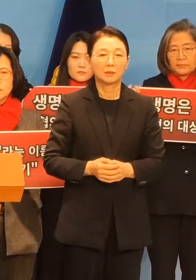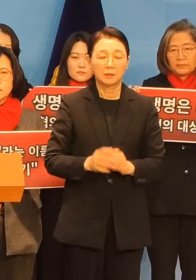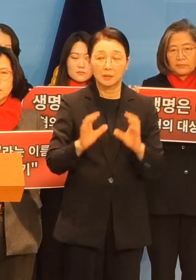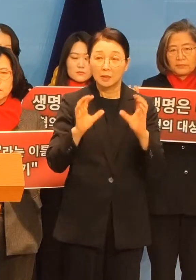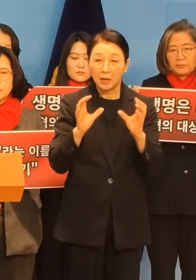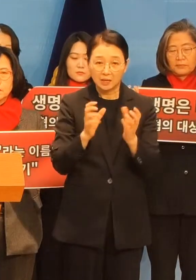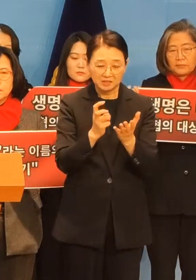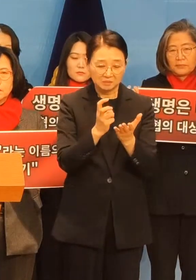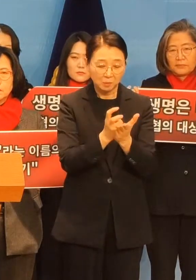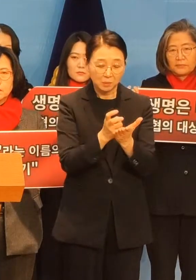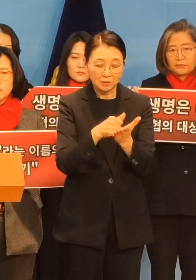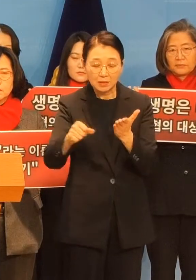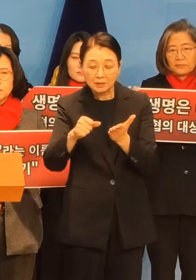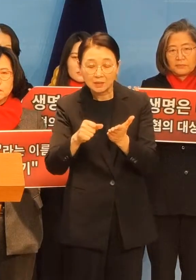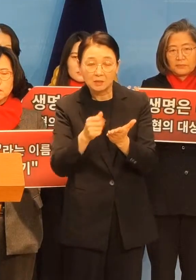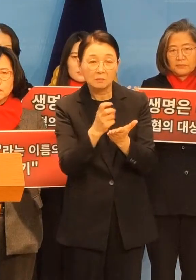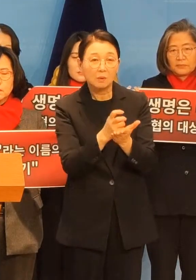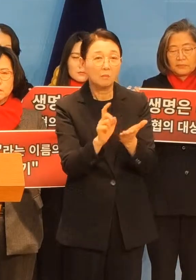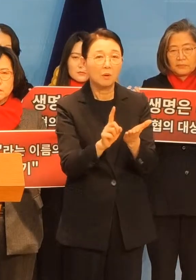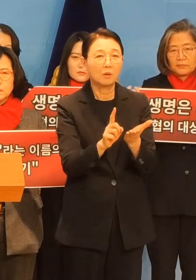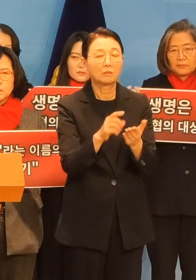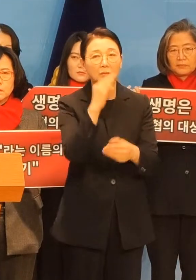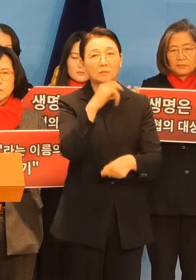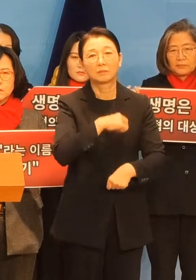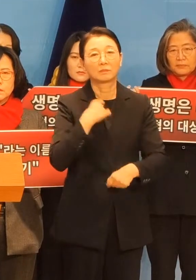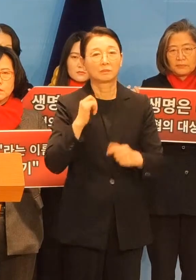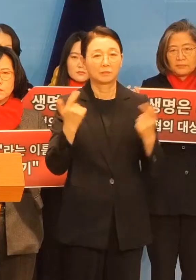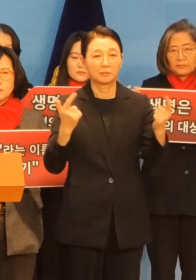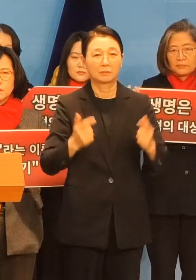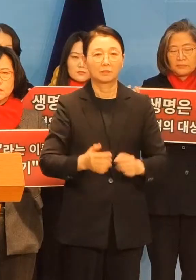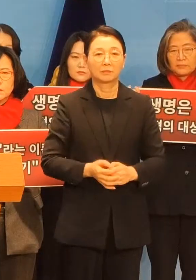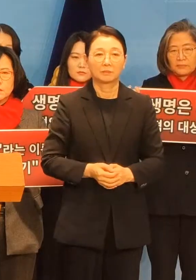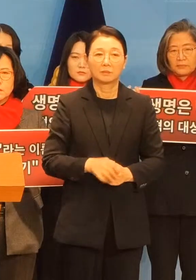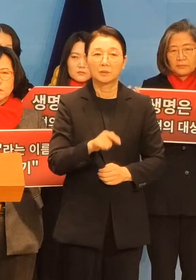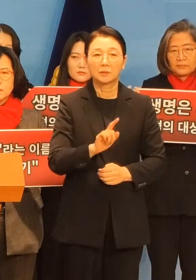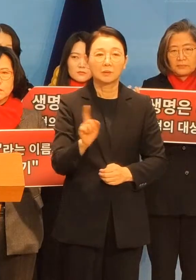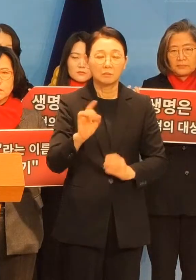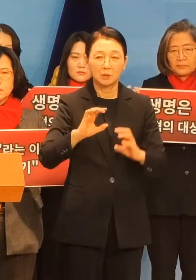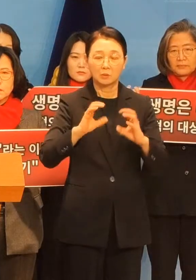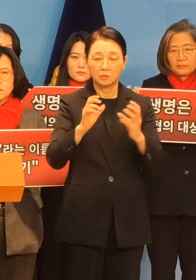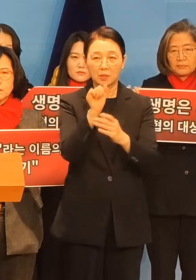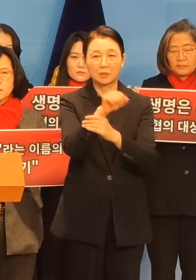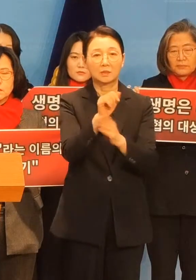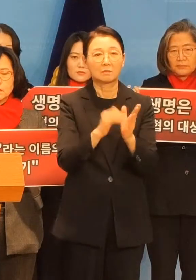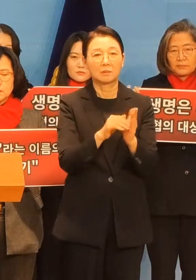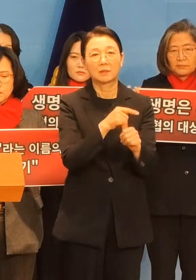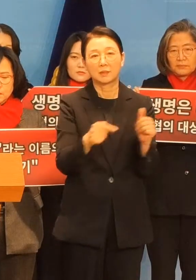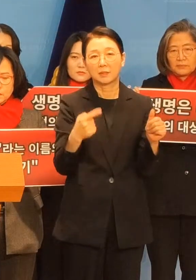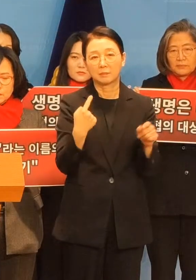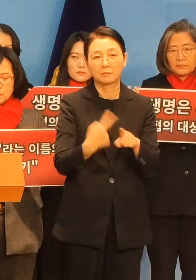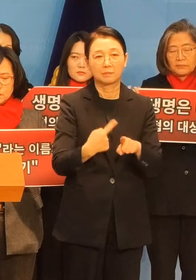법에서 삭제하는 입법은 정의가 아니다. 그것은 국가가 승인한 살인이다.